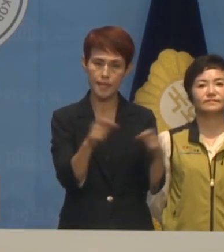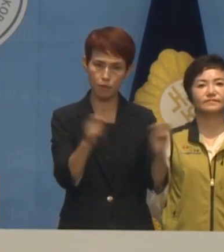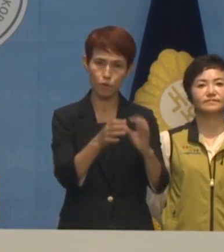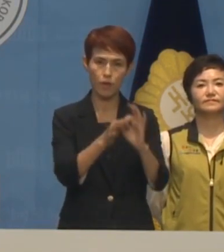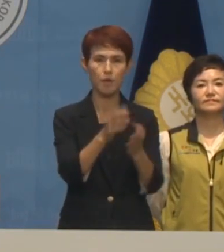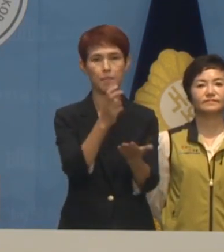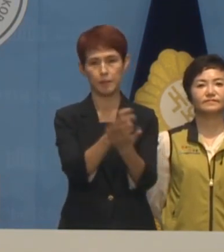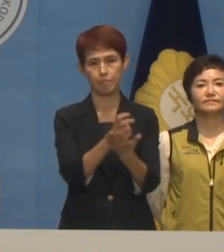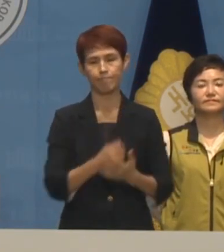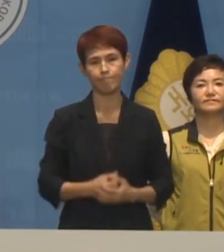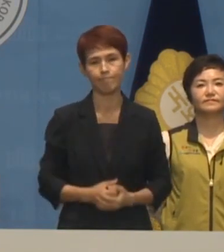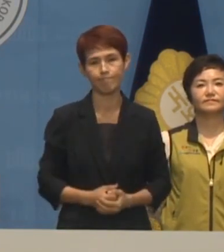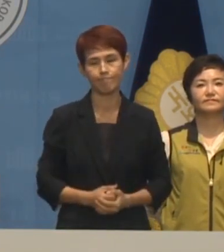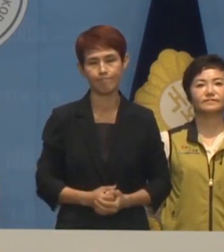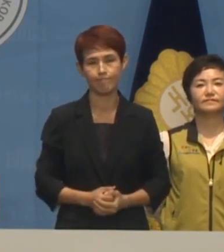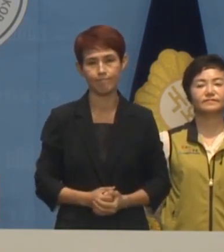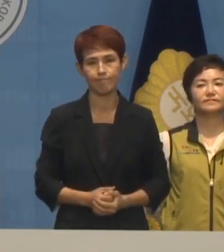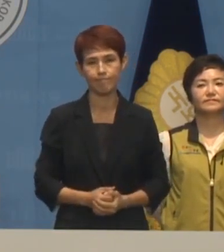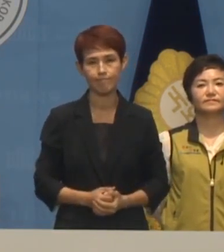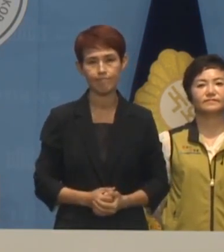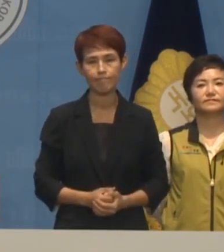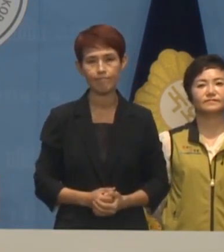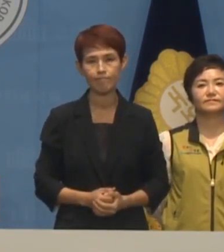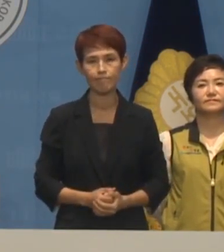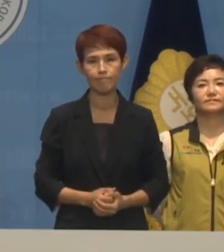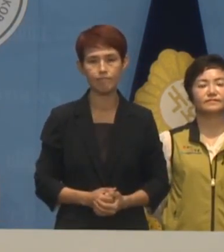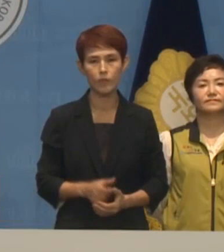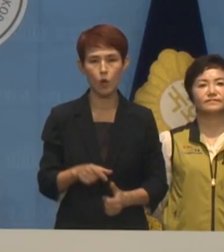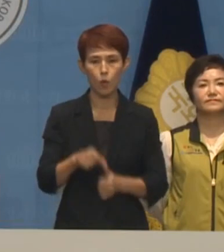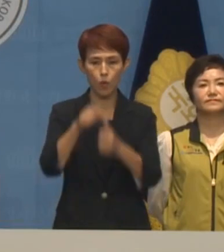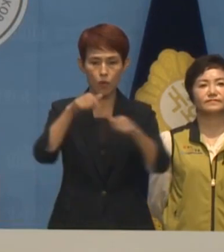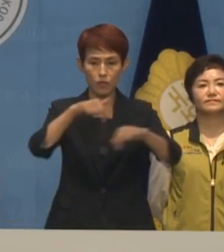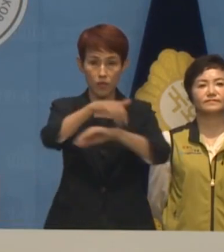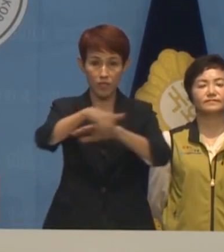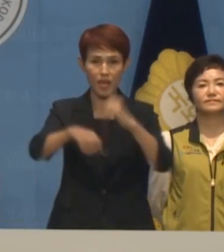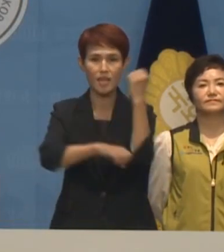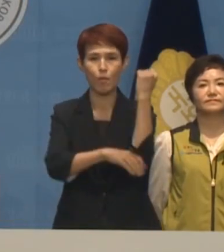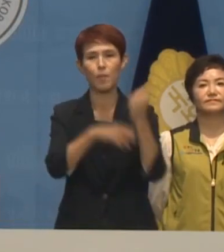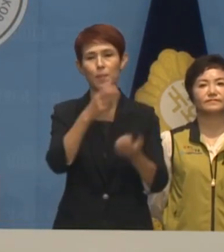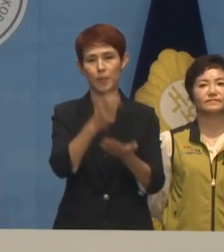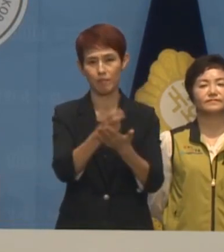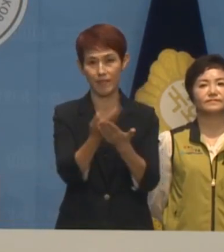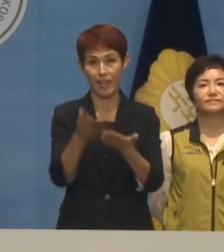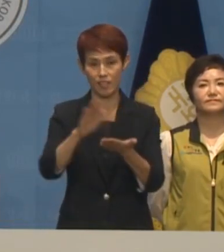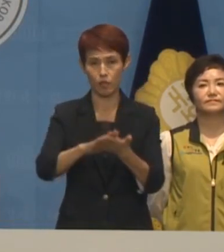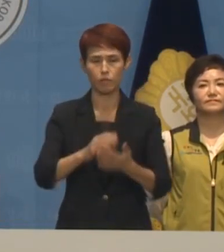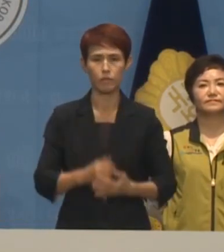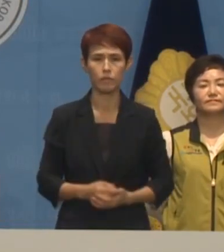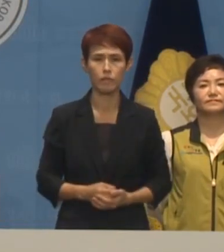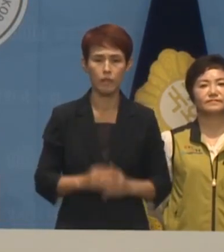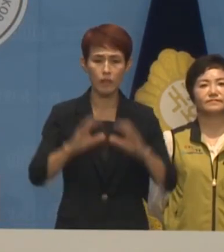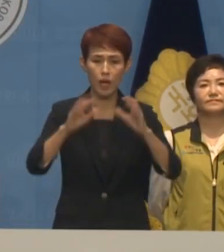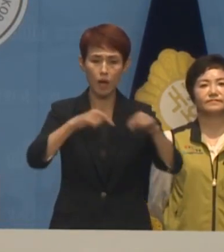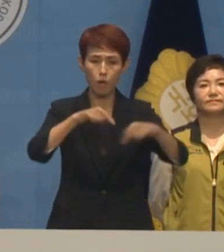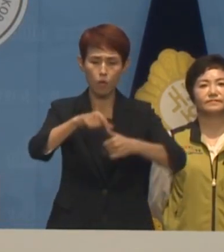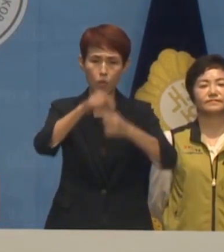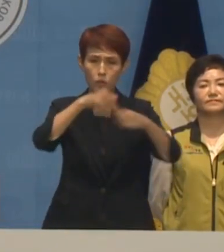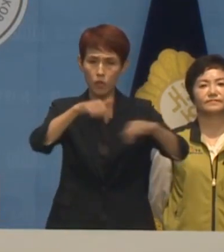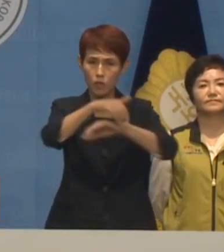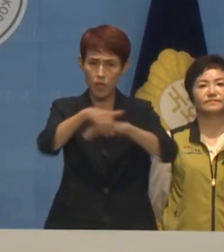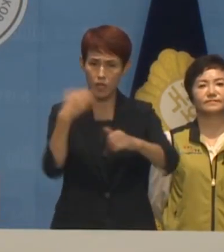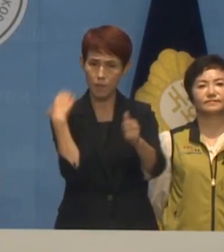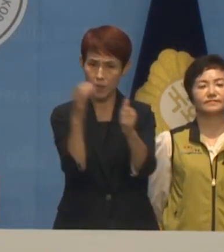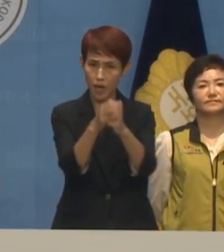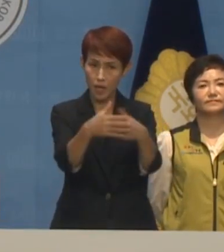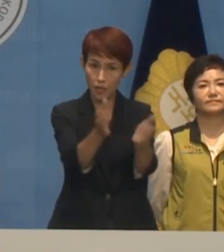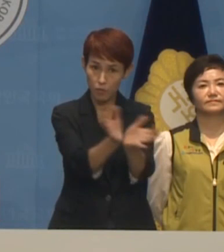법안입니다. 먼저 고용정책 기본법 개정안입니다. 국가 고용정책을 담당하는 기구의